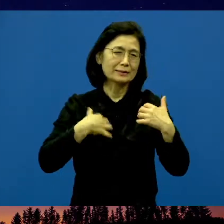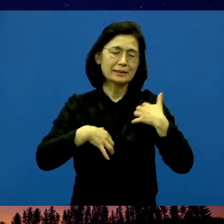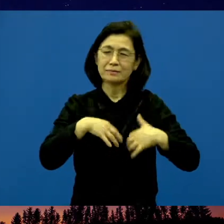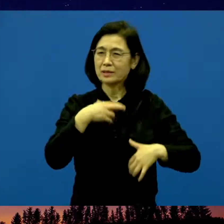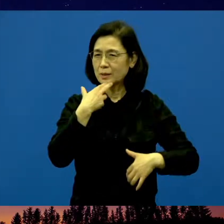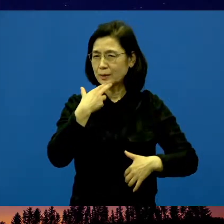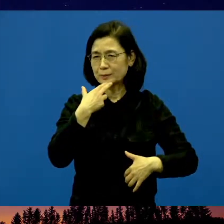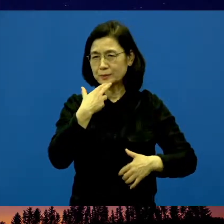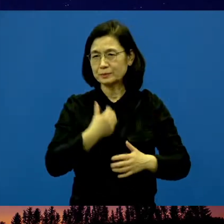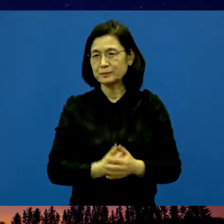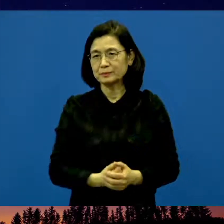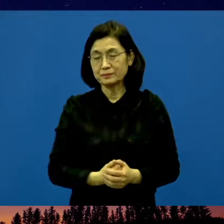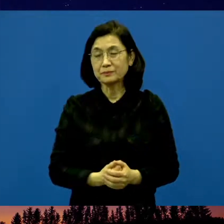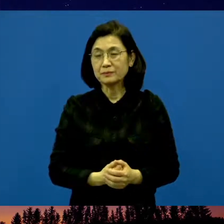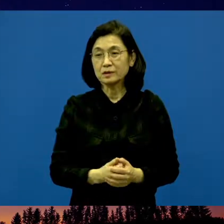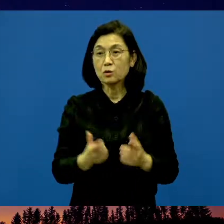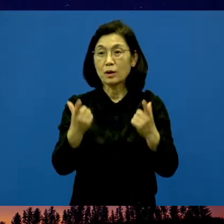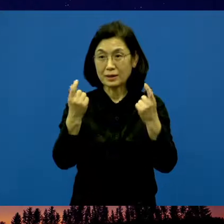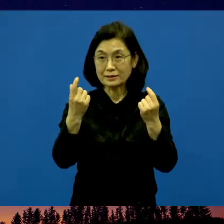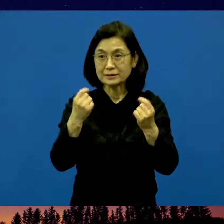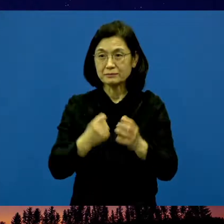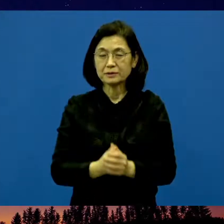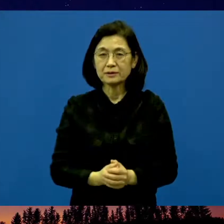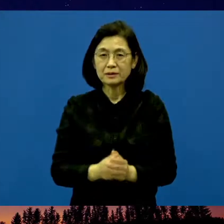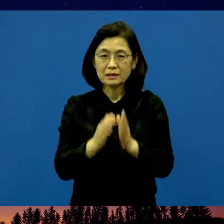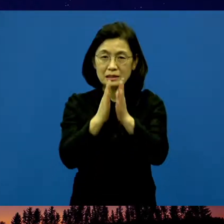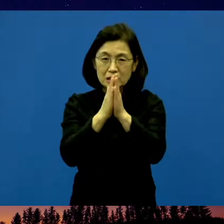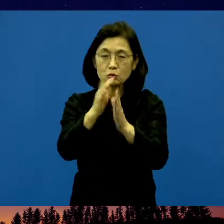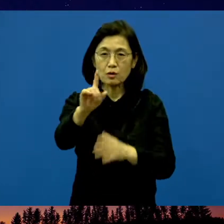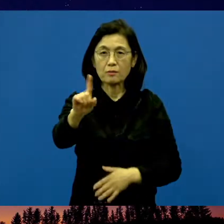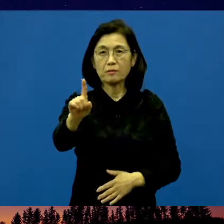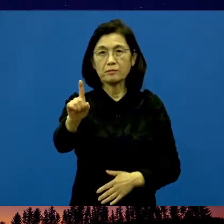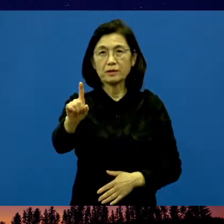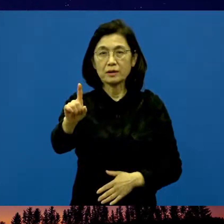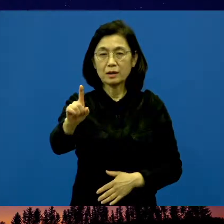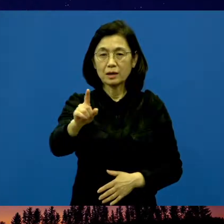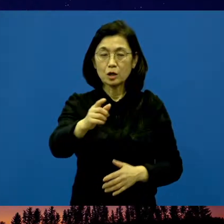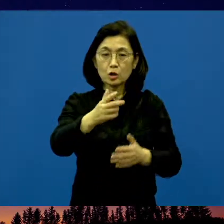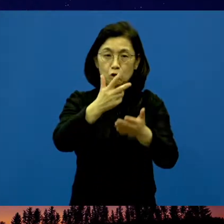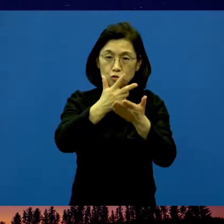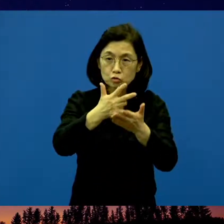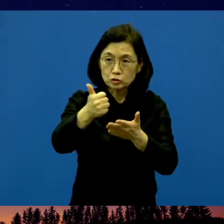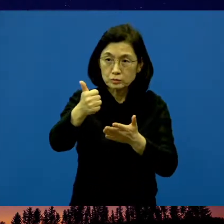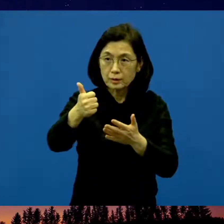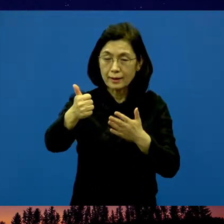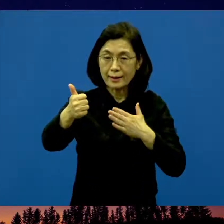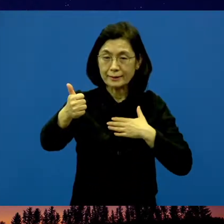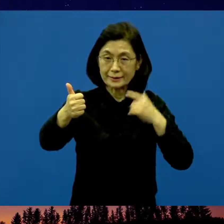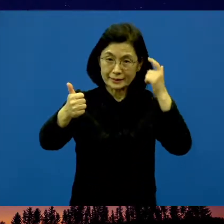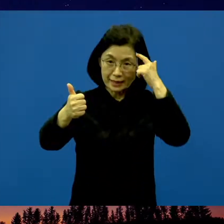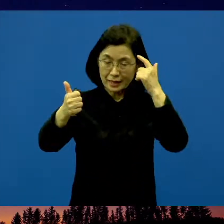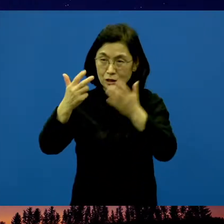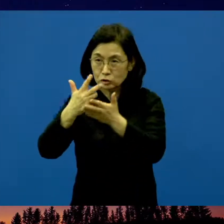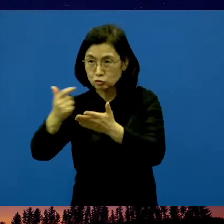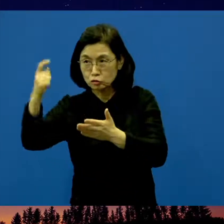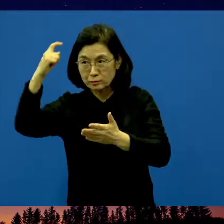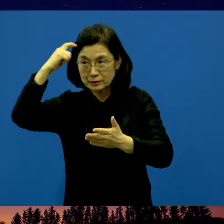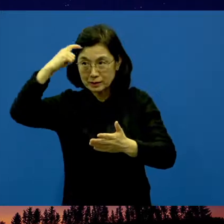없다는 얘기죠. 여러분, 사실 기도는 무엇입니까? 기도는 주님과 생각을 나누는 것이에요.